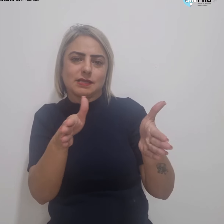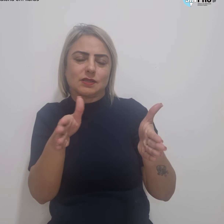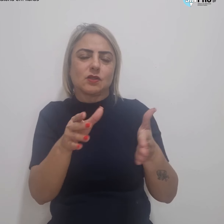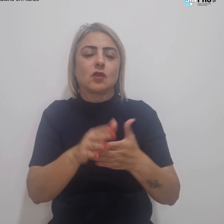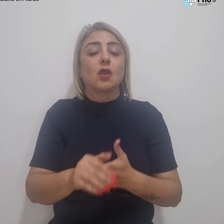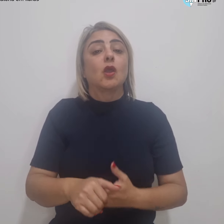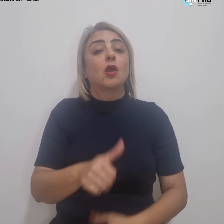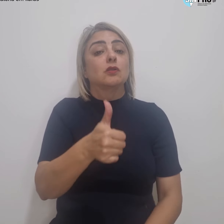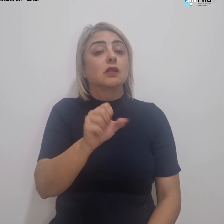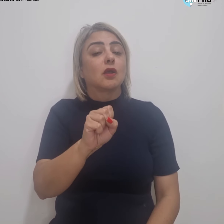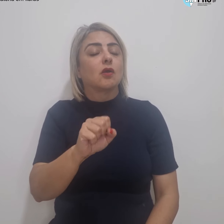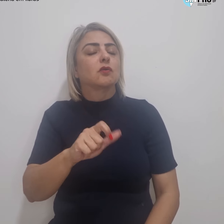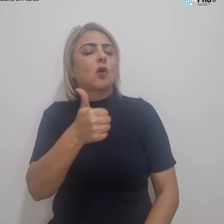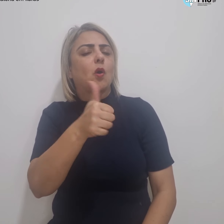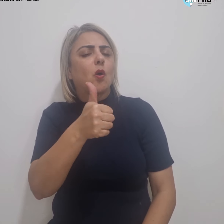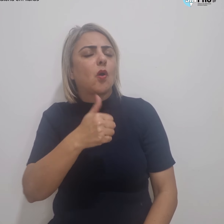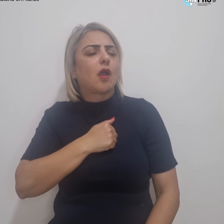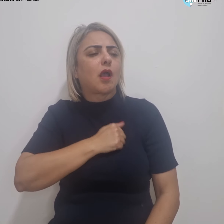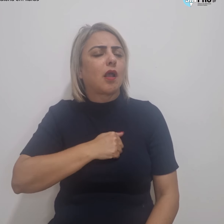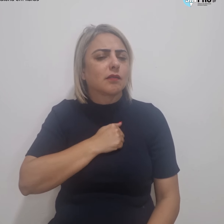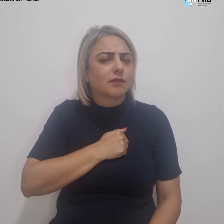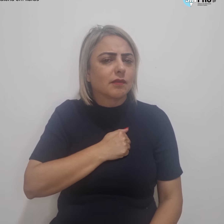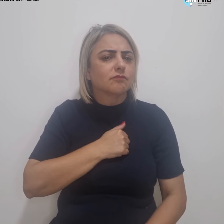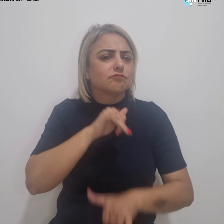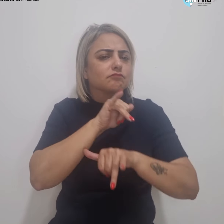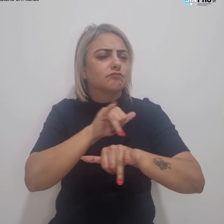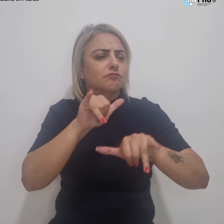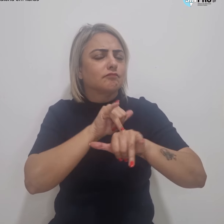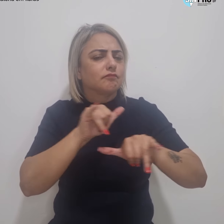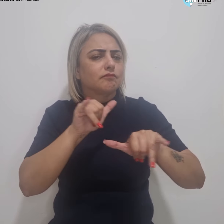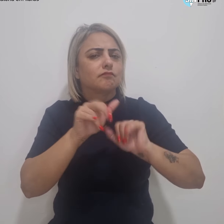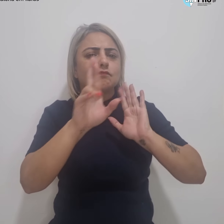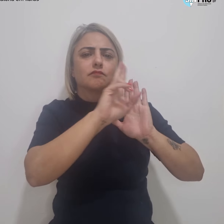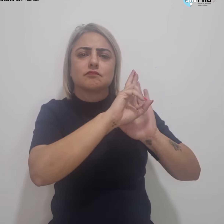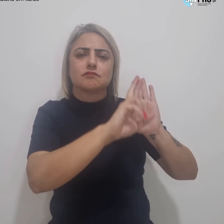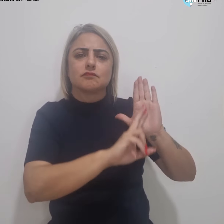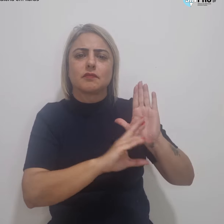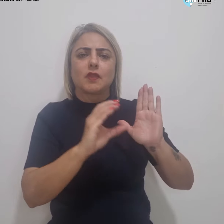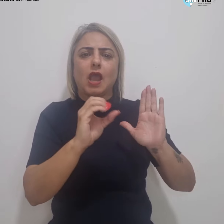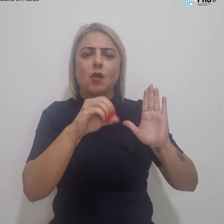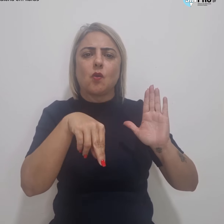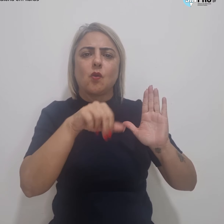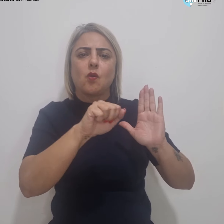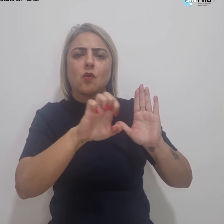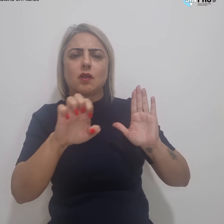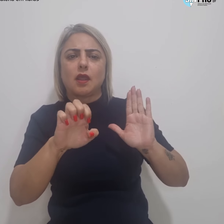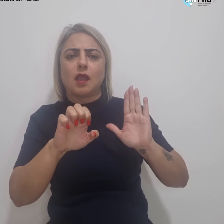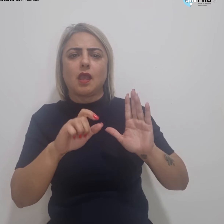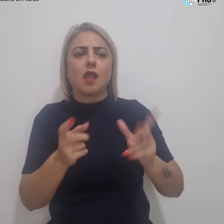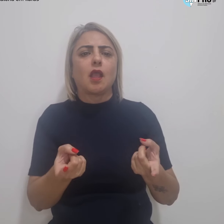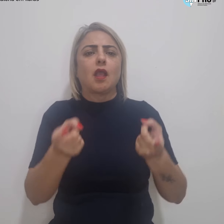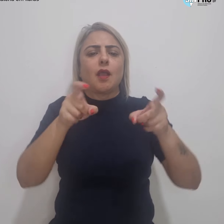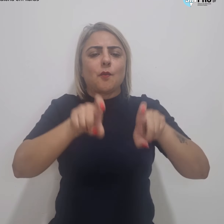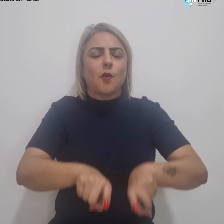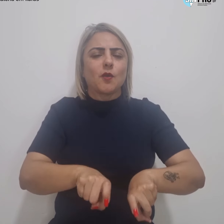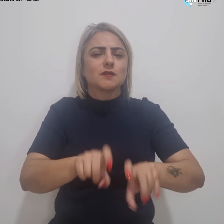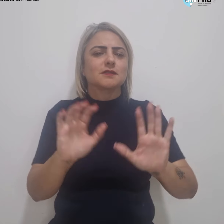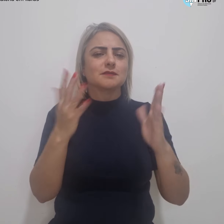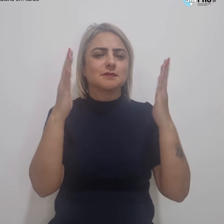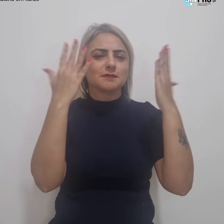FDE fará a divulgação do regimento da Conai em sua posse festiva no Feitiço